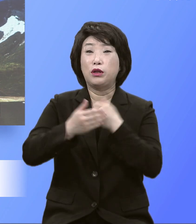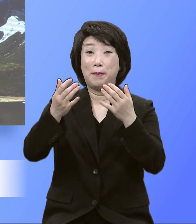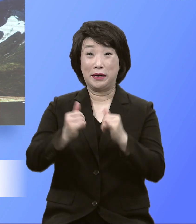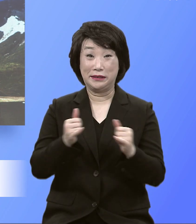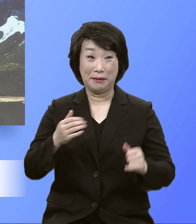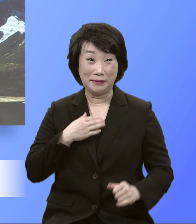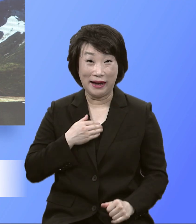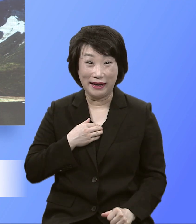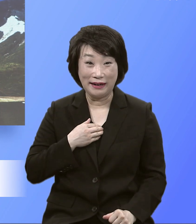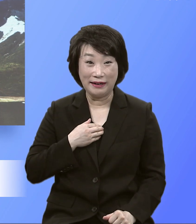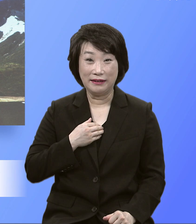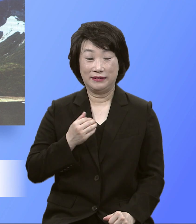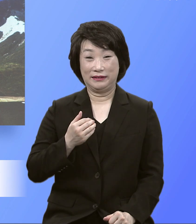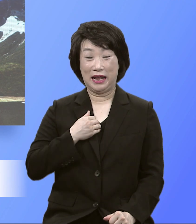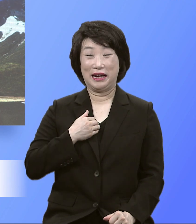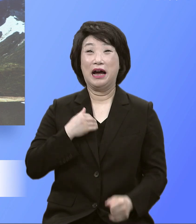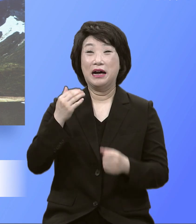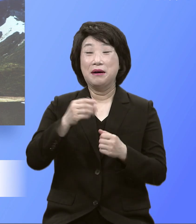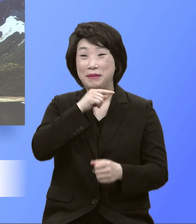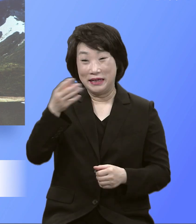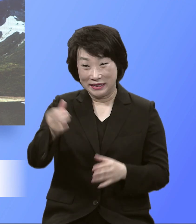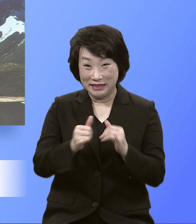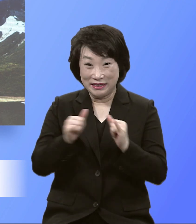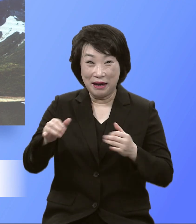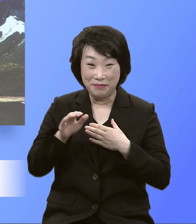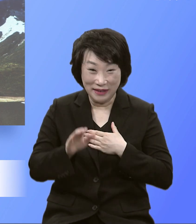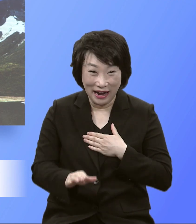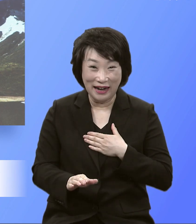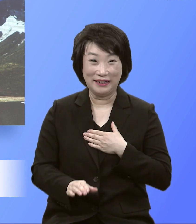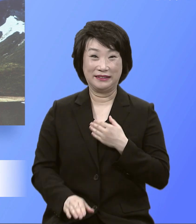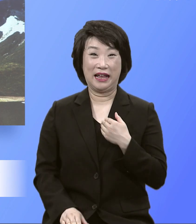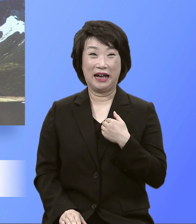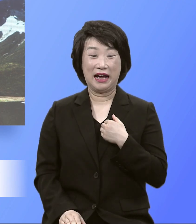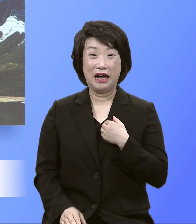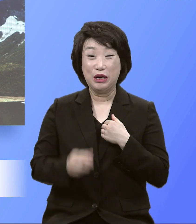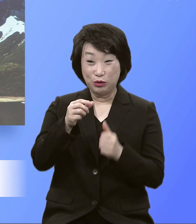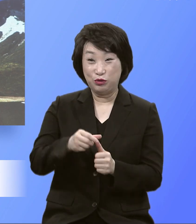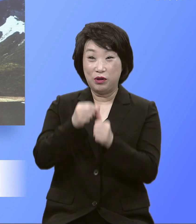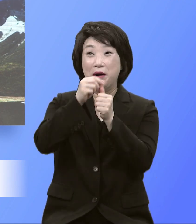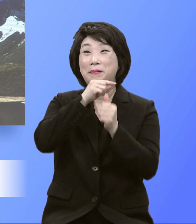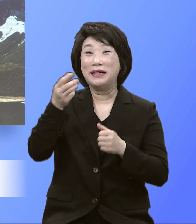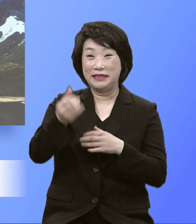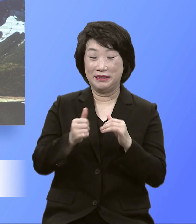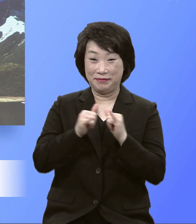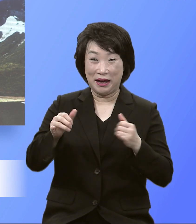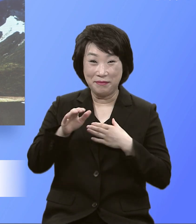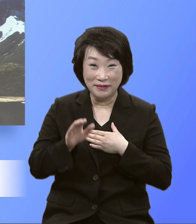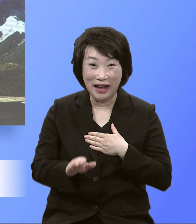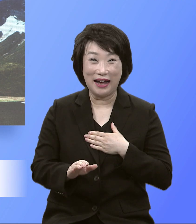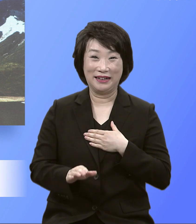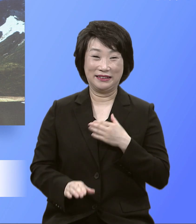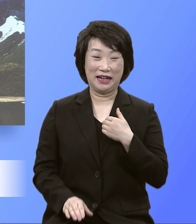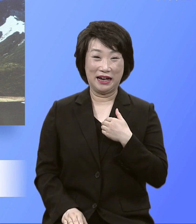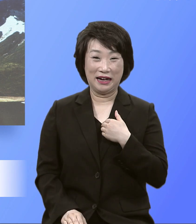받았어. 내가 빚진 자입니다. 내가 구원의 빚진 자입니다.